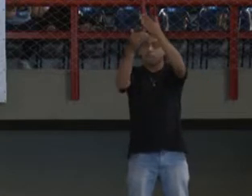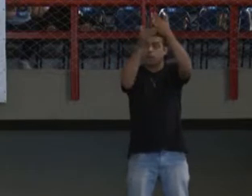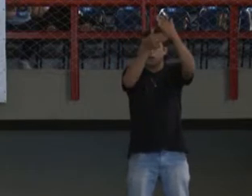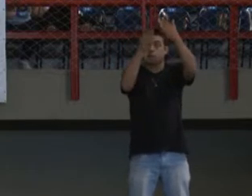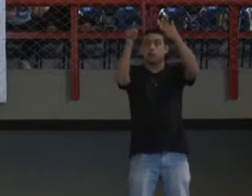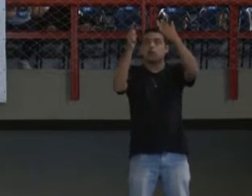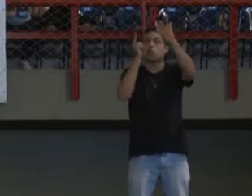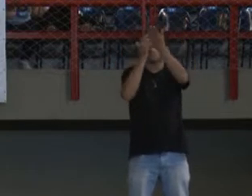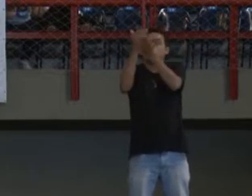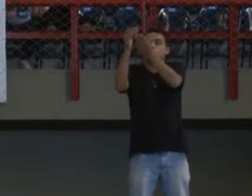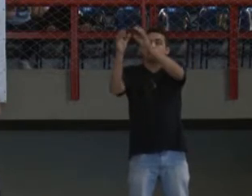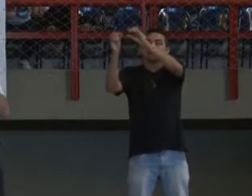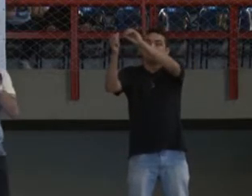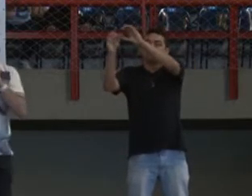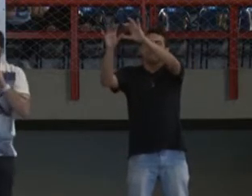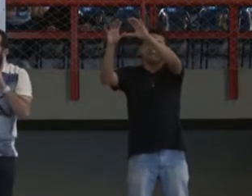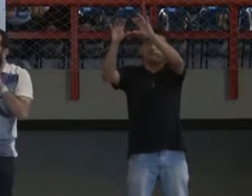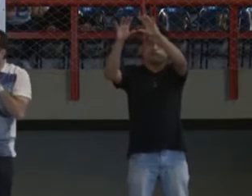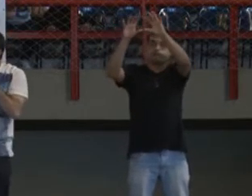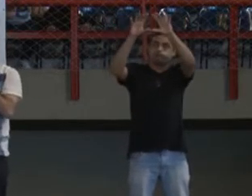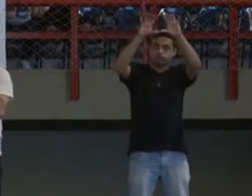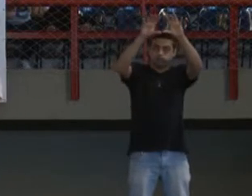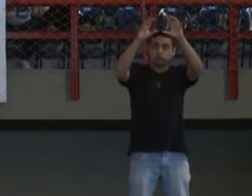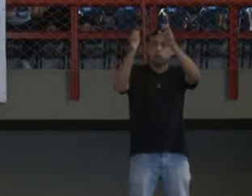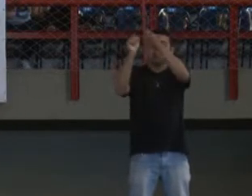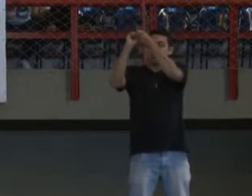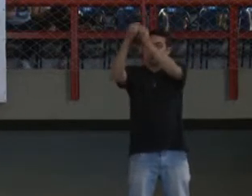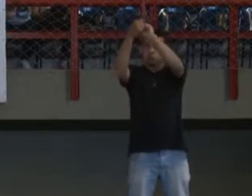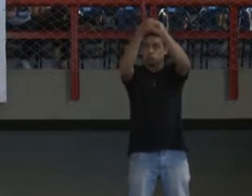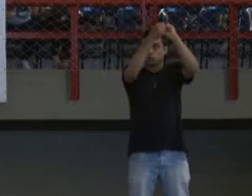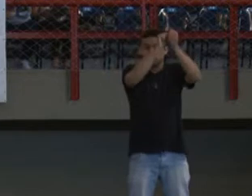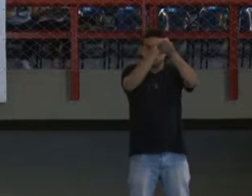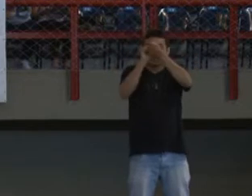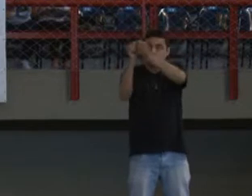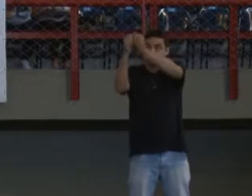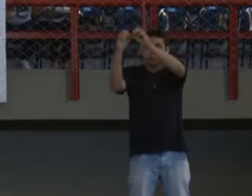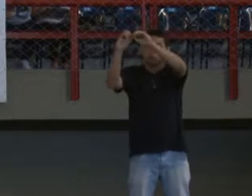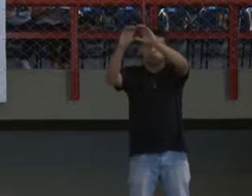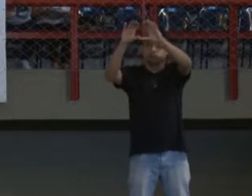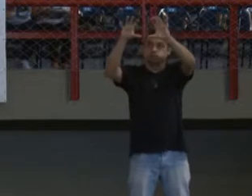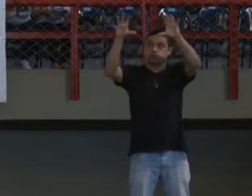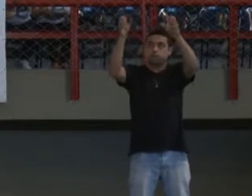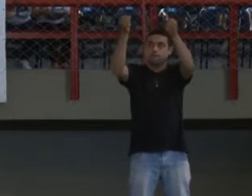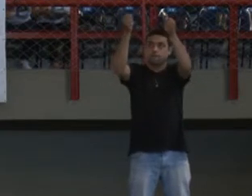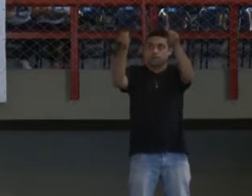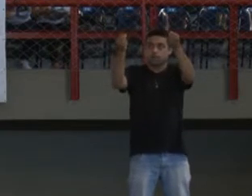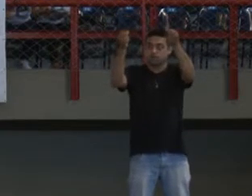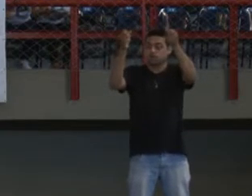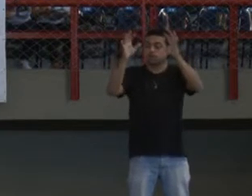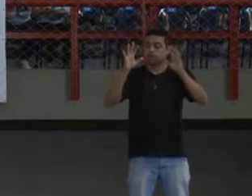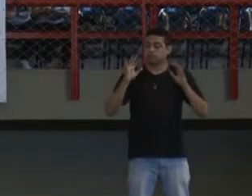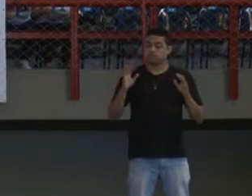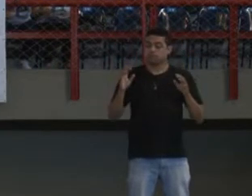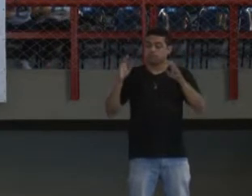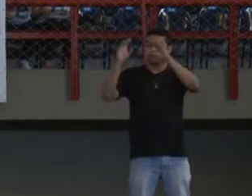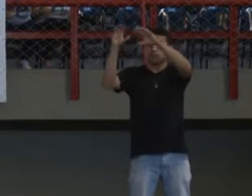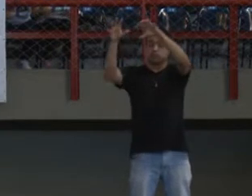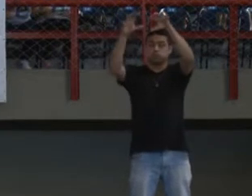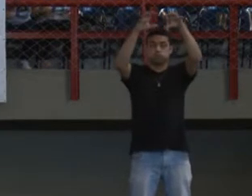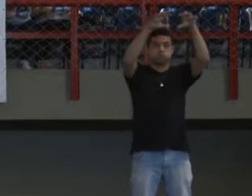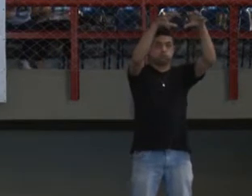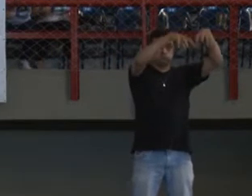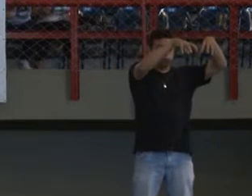tornando frio. As moléculas vão se tornando mais juntinhas, comprimidas e se tornam mais pesadas e descem. Descem